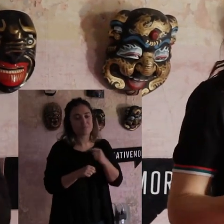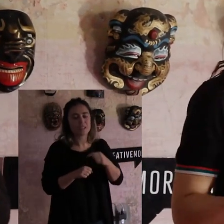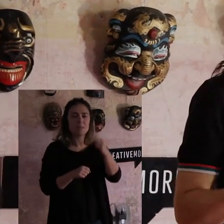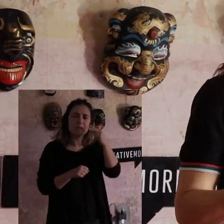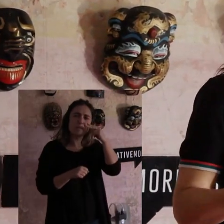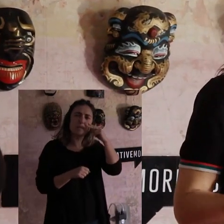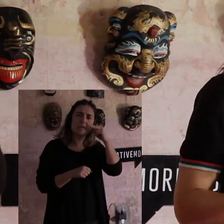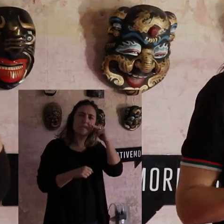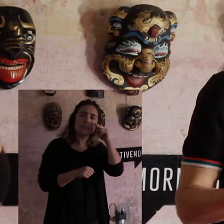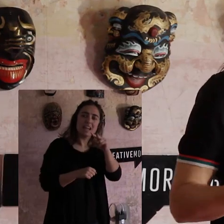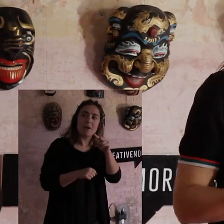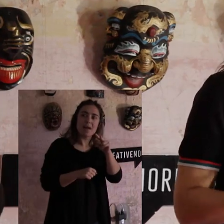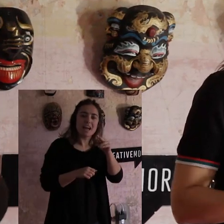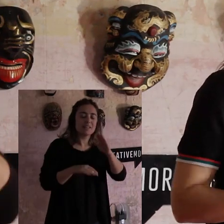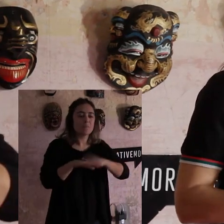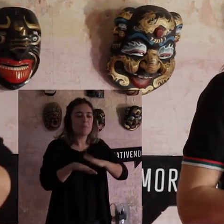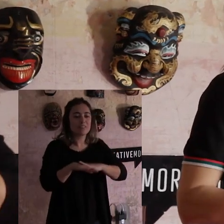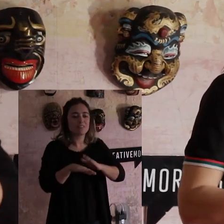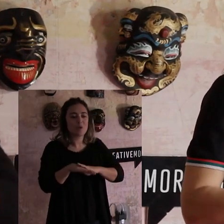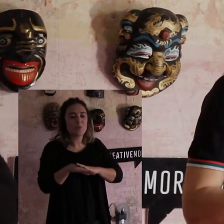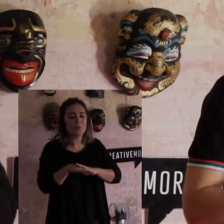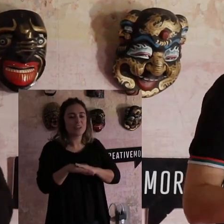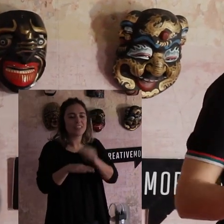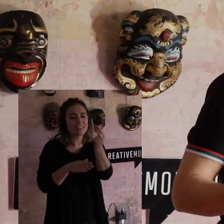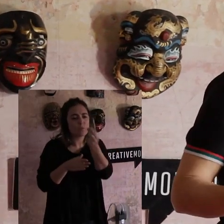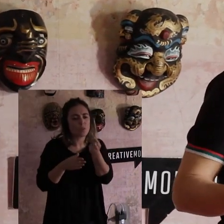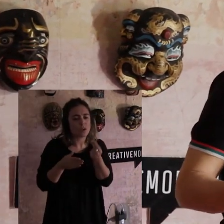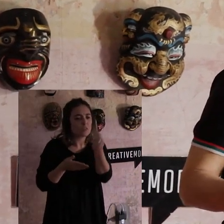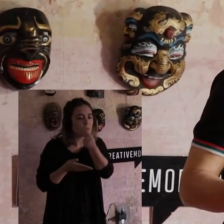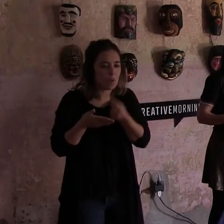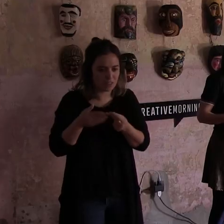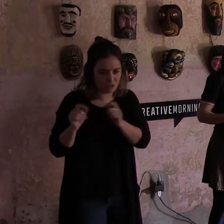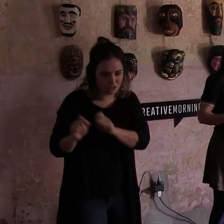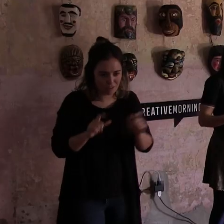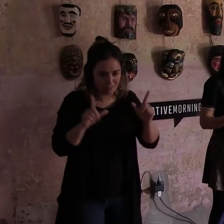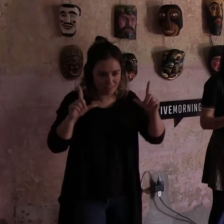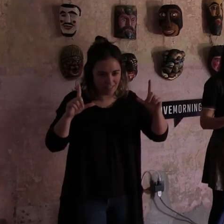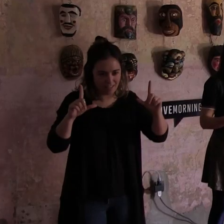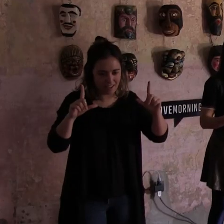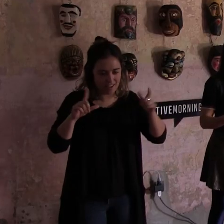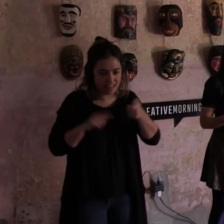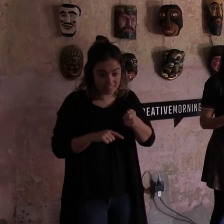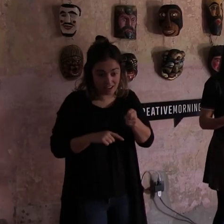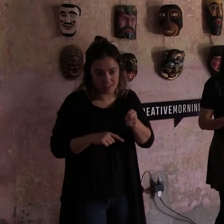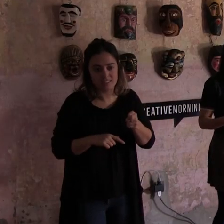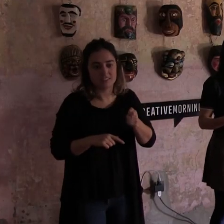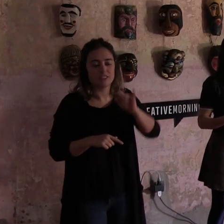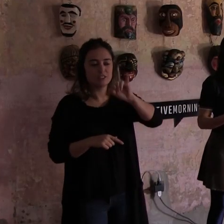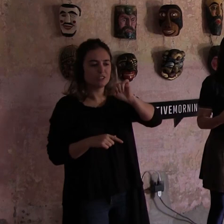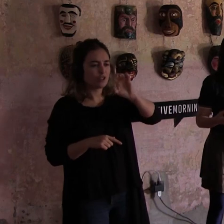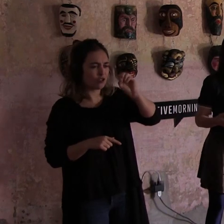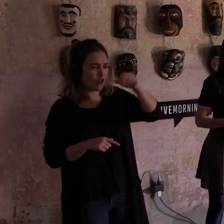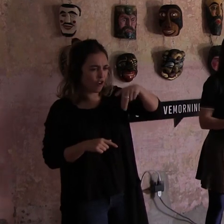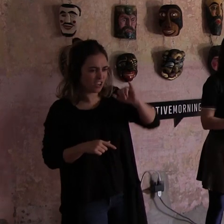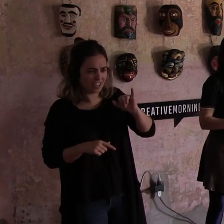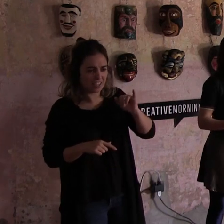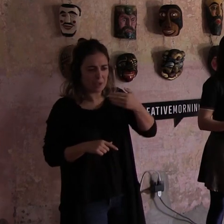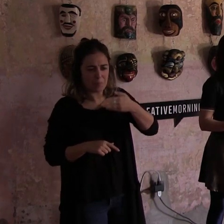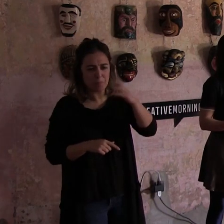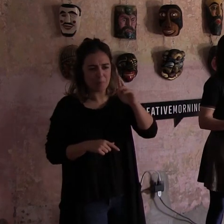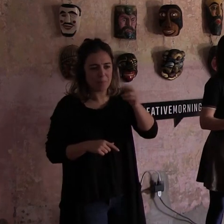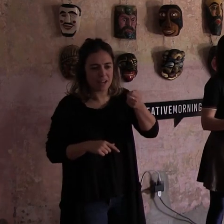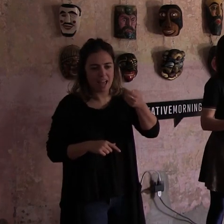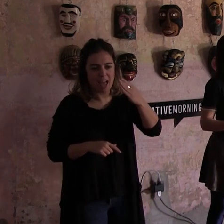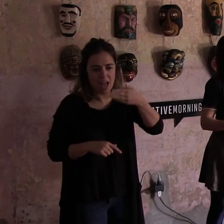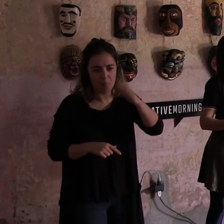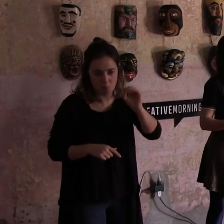miraba en ese momento Johnny Bravo, ese dibujito. Y era la banda sonora que yo tenía en mi casa. Entonces, en un momento